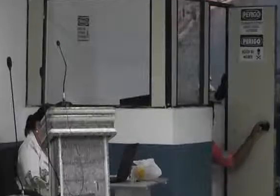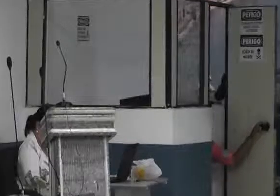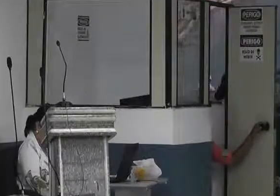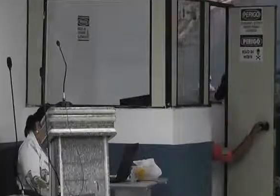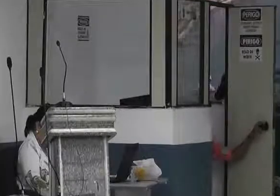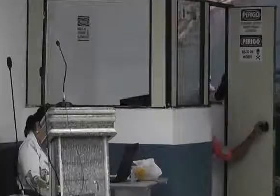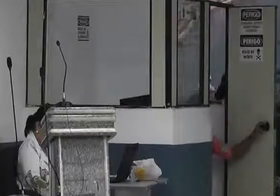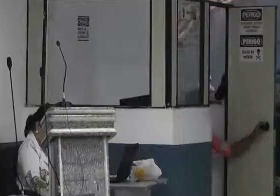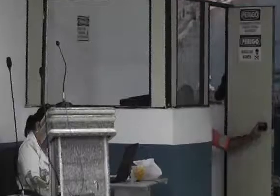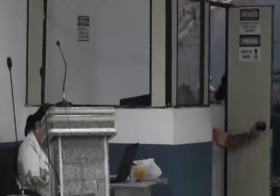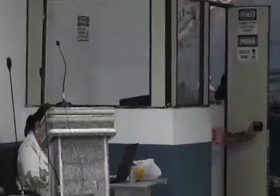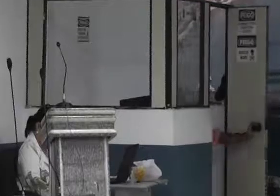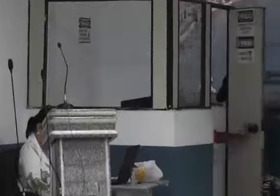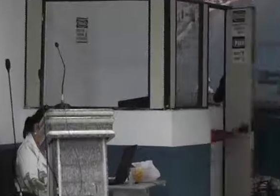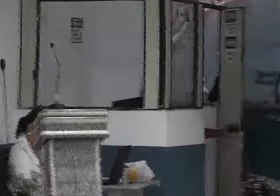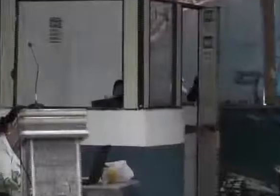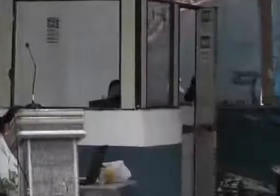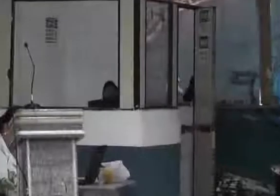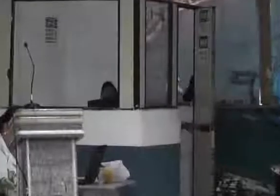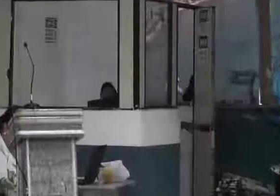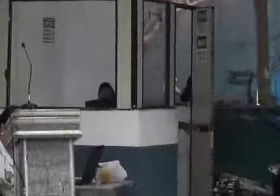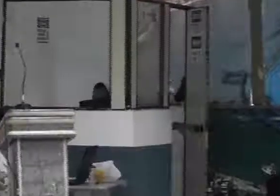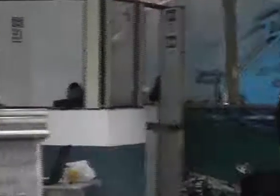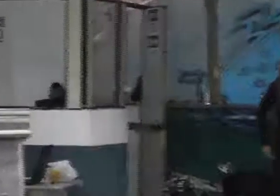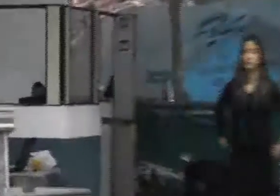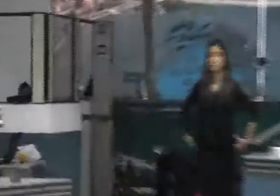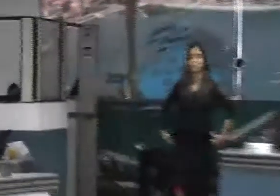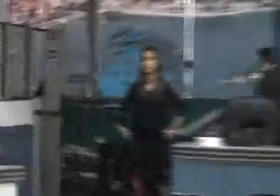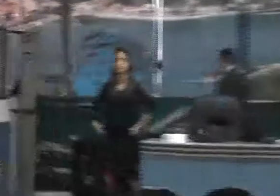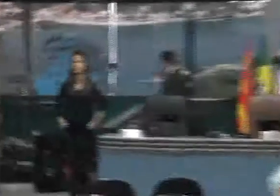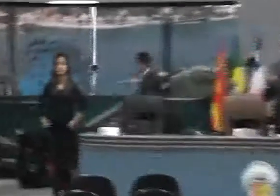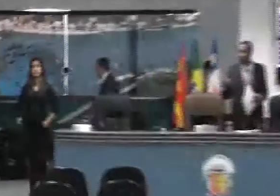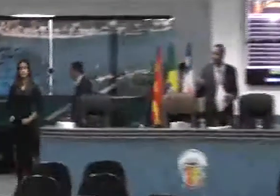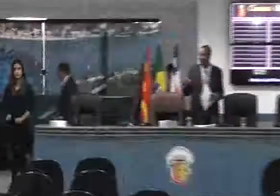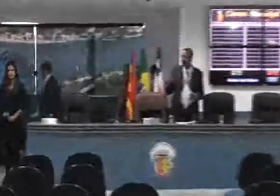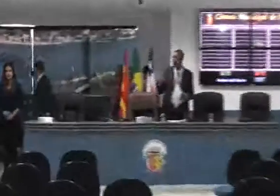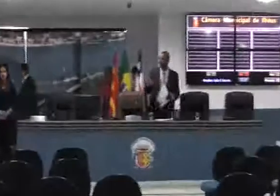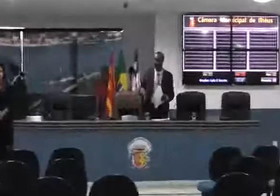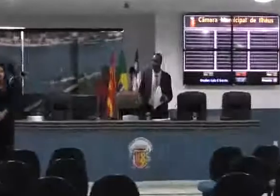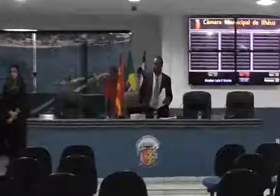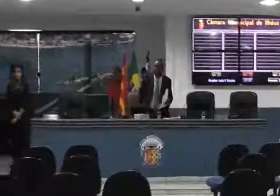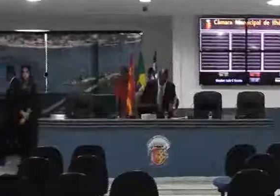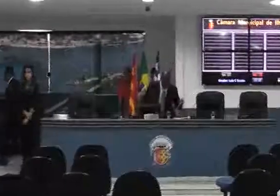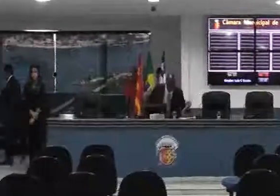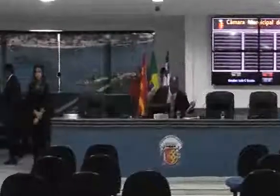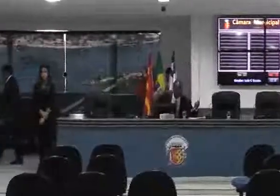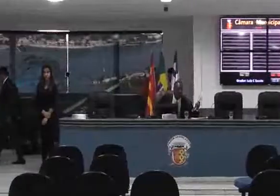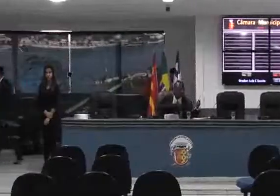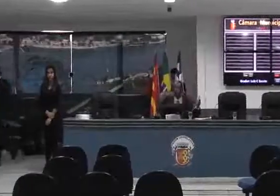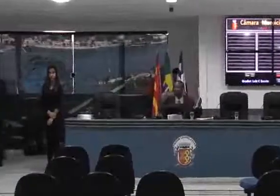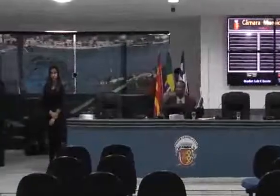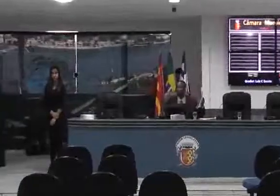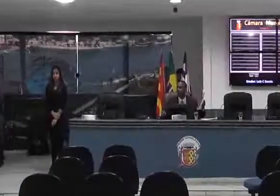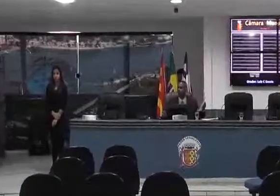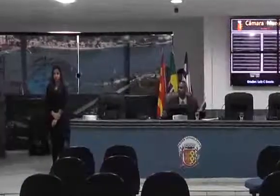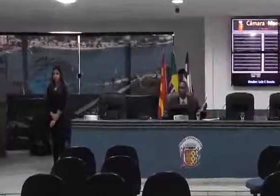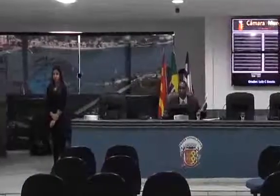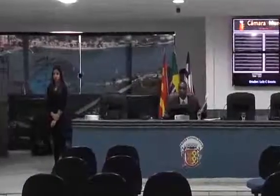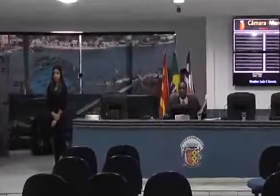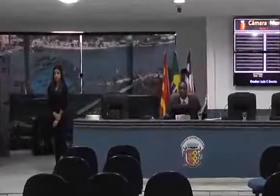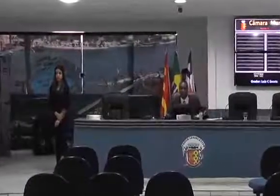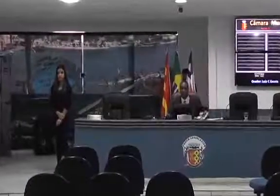inscrito aí no cantinho? Atualmente está em andamento a implantação dos vãos principais, estaiados com